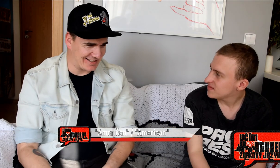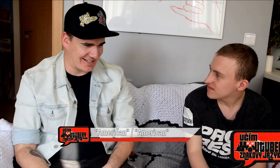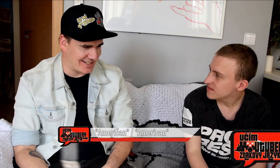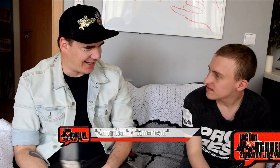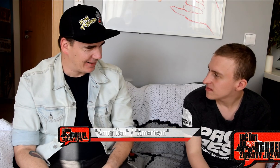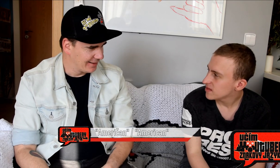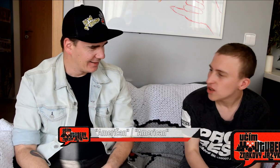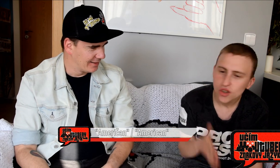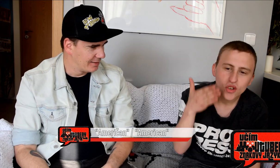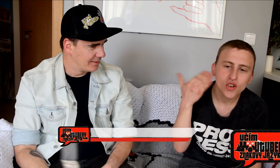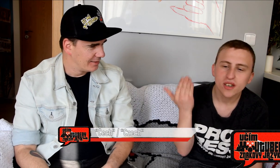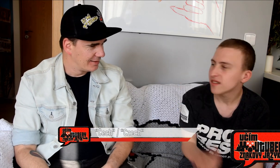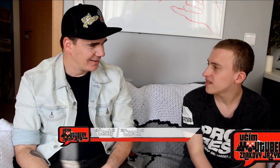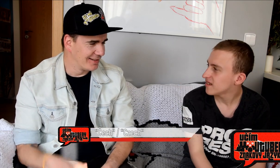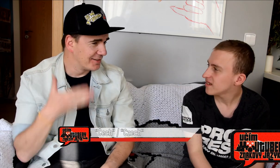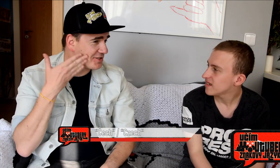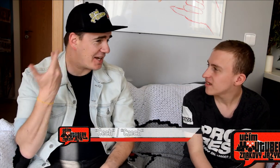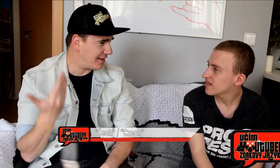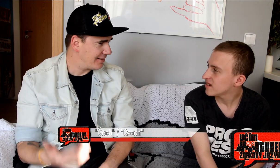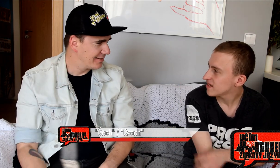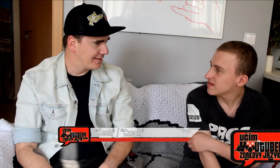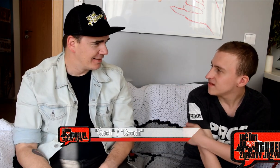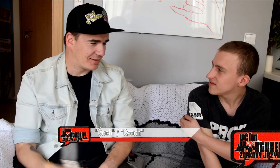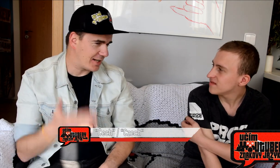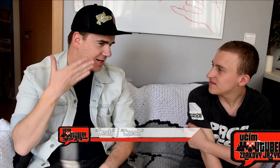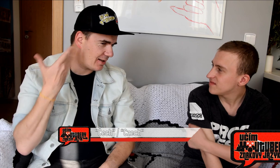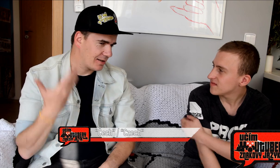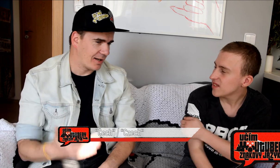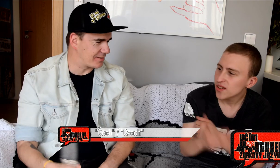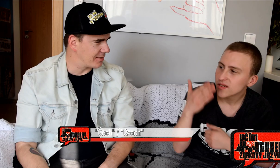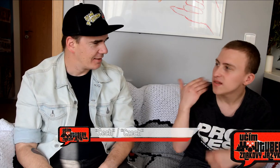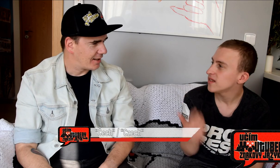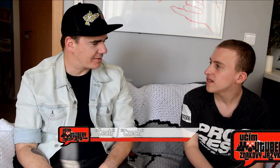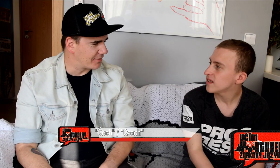řekne Čech? Čech. Tohle je Čech? Jo. A